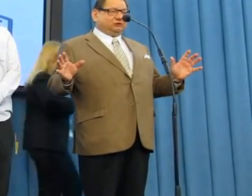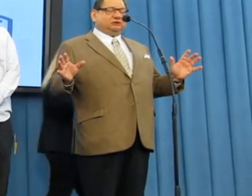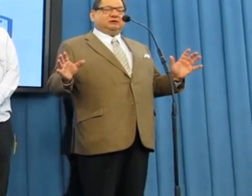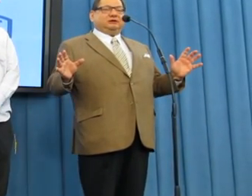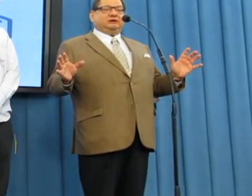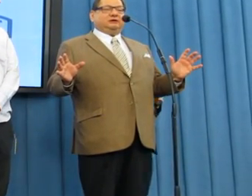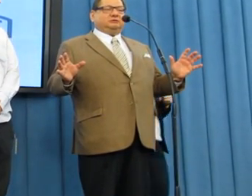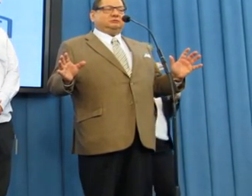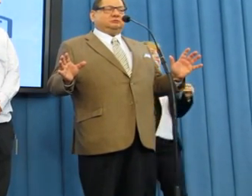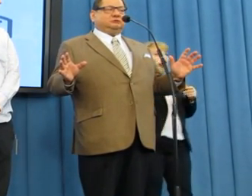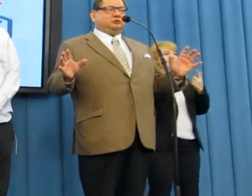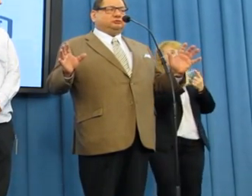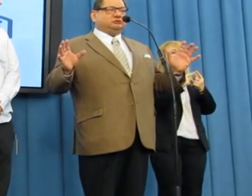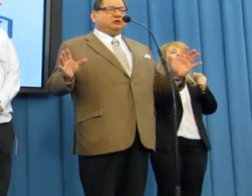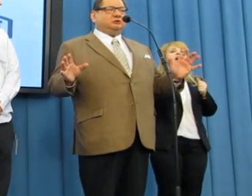problem.